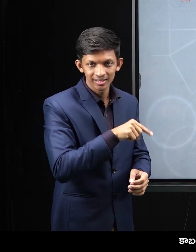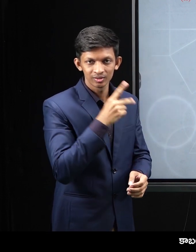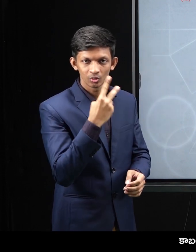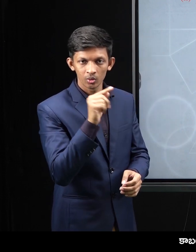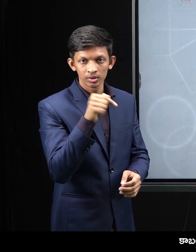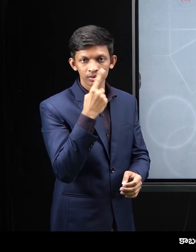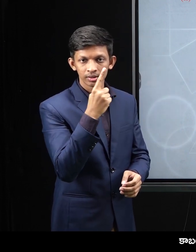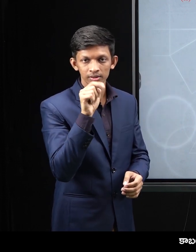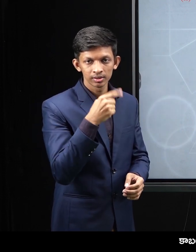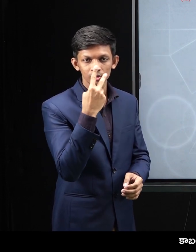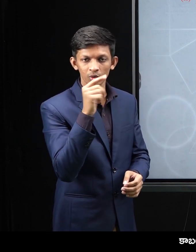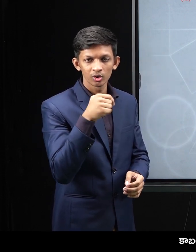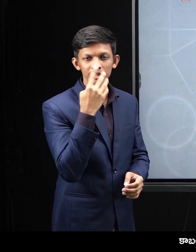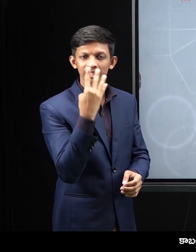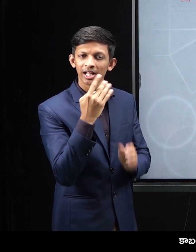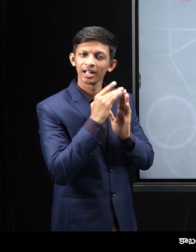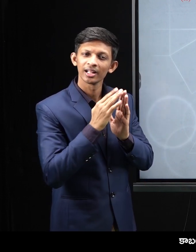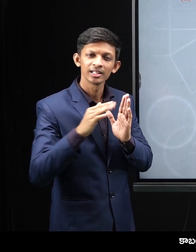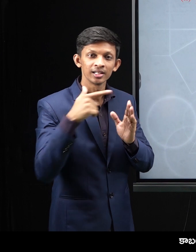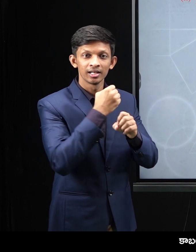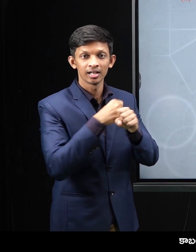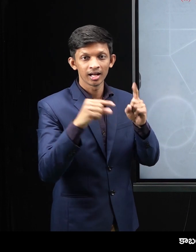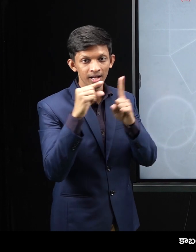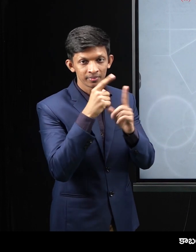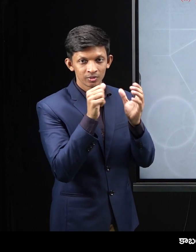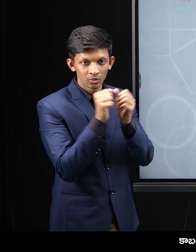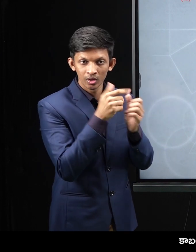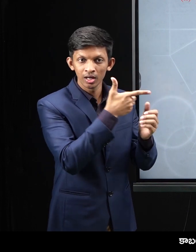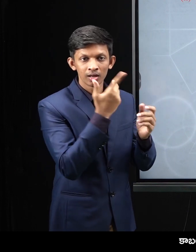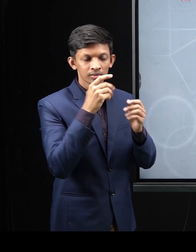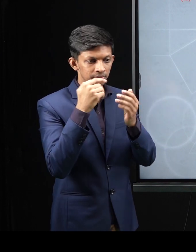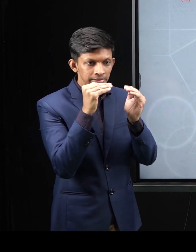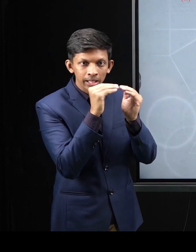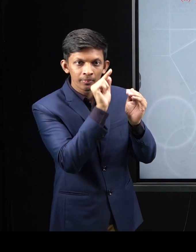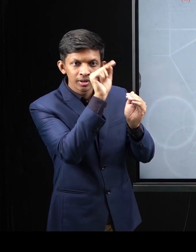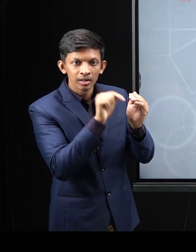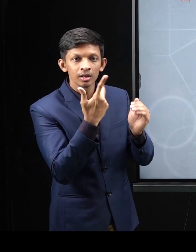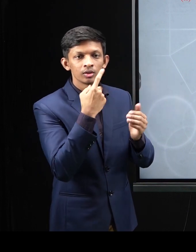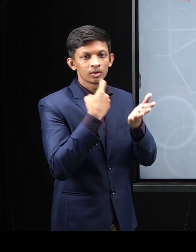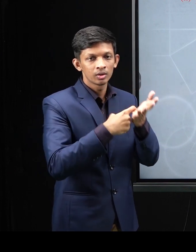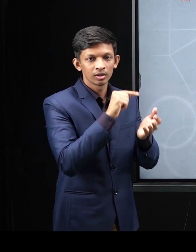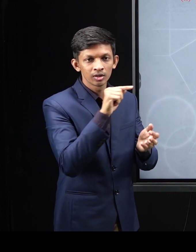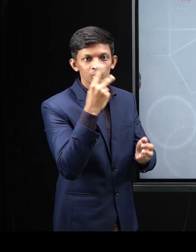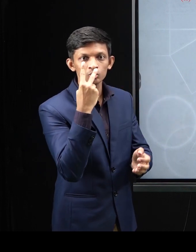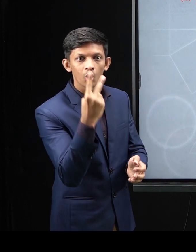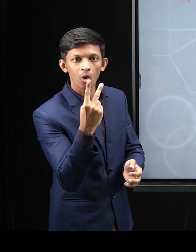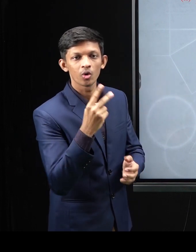1, 2, 4 అనేది సాధారణ నిష్పత్తి. R ఈజ్ ఈక్వల్ టు 2తో కూడిన